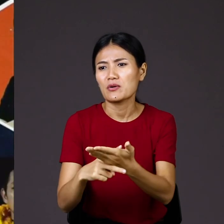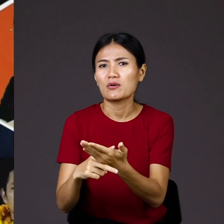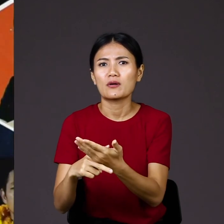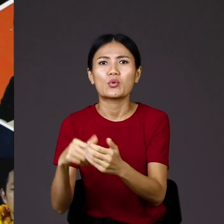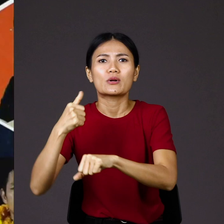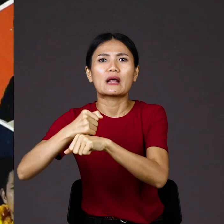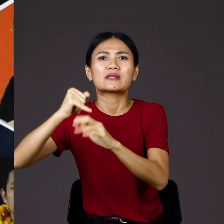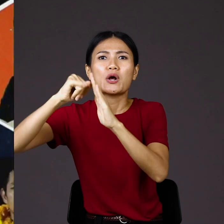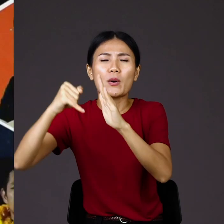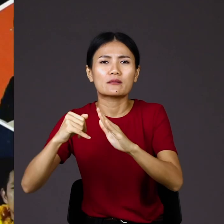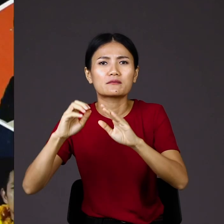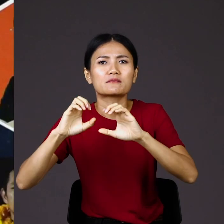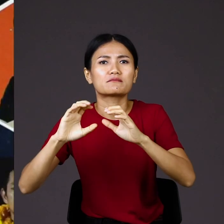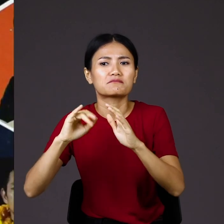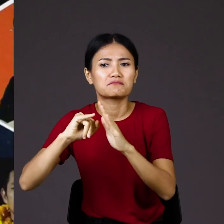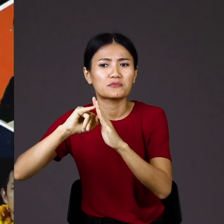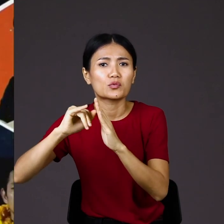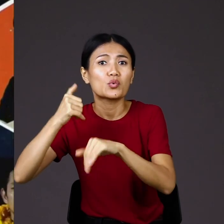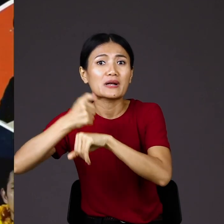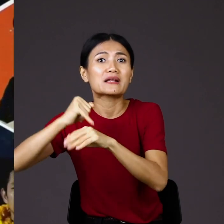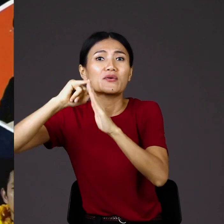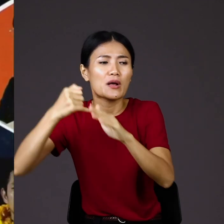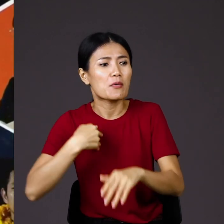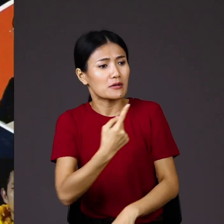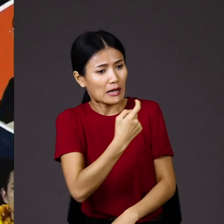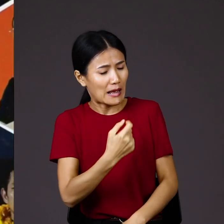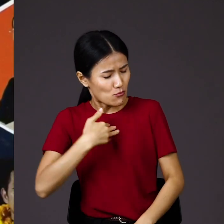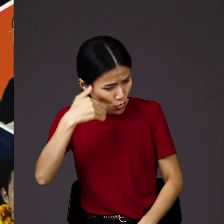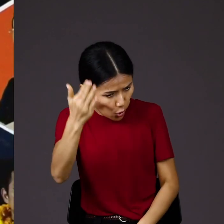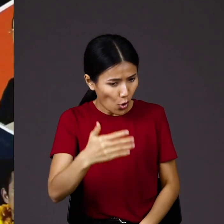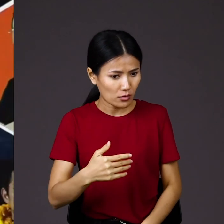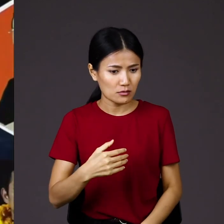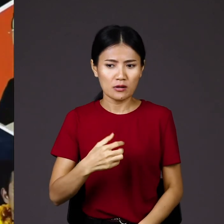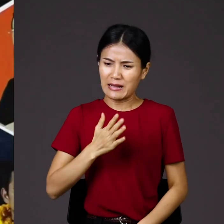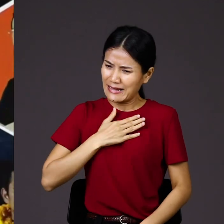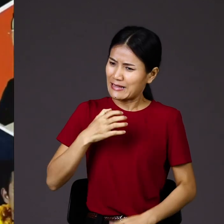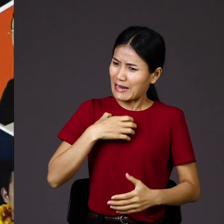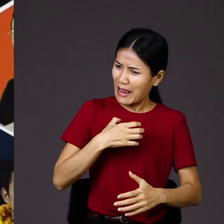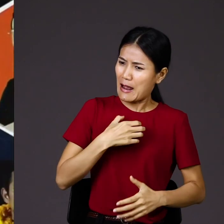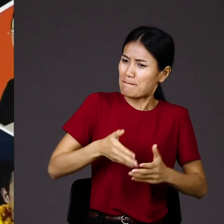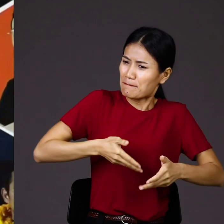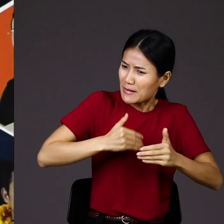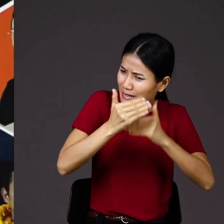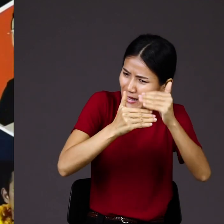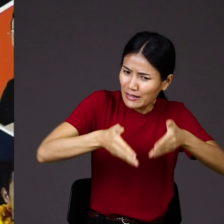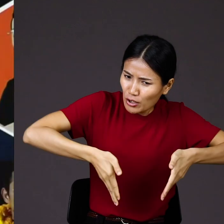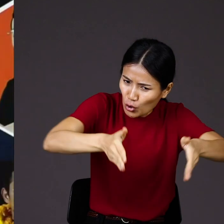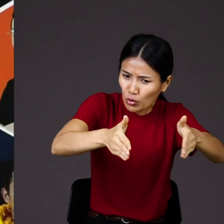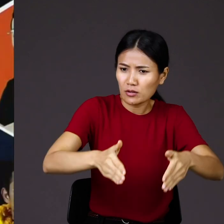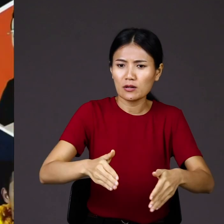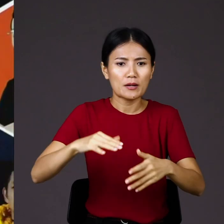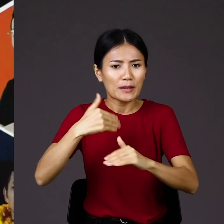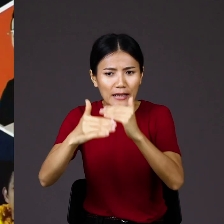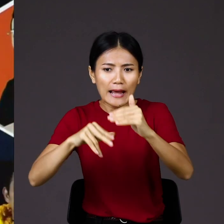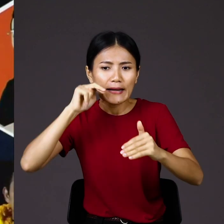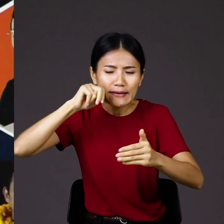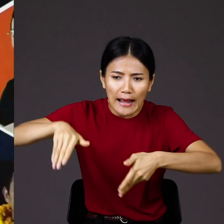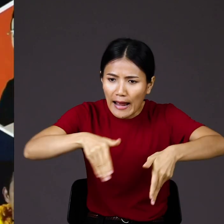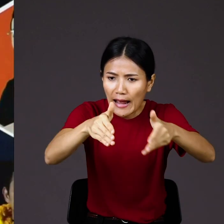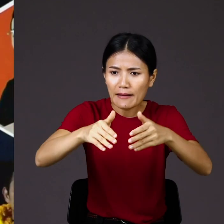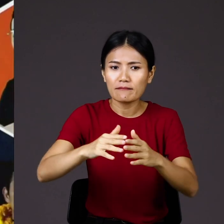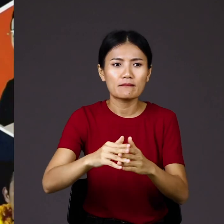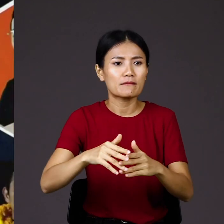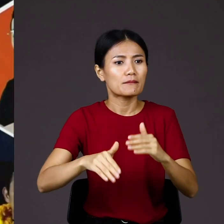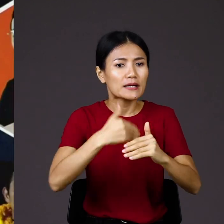ผู้ว่าก็บอกว่าต้องมาถามฉันก่อนราชการส่วนภูมิภาคก็เข้ามาแทรกแซงอยากจะทำถนนสักเส้นทำการคมนาคมที่นี่สักห